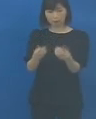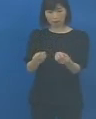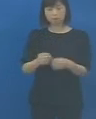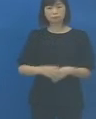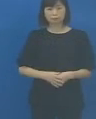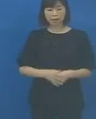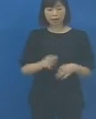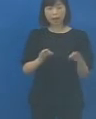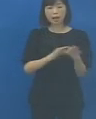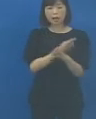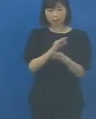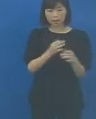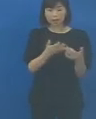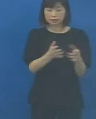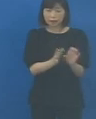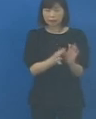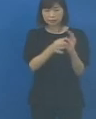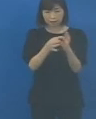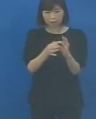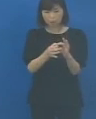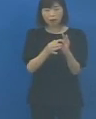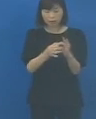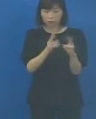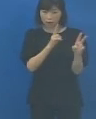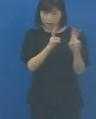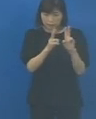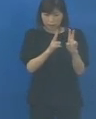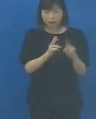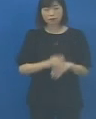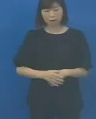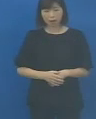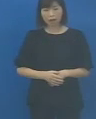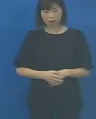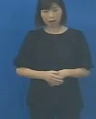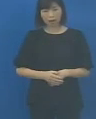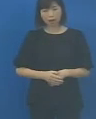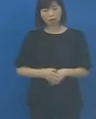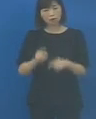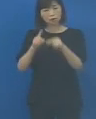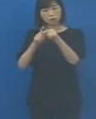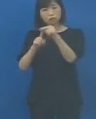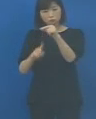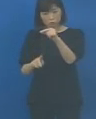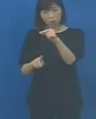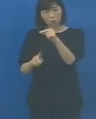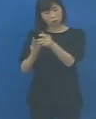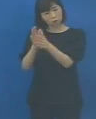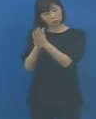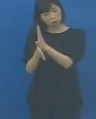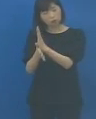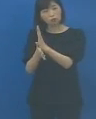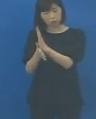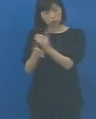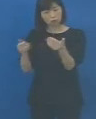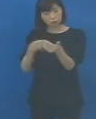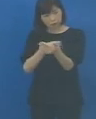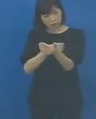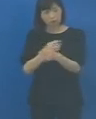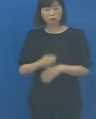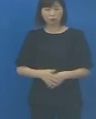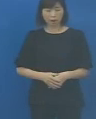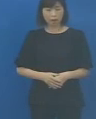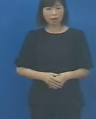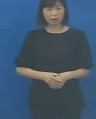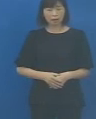経団連の会員企業さんですとか、あるいは中央省庁の職員であるとか、また県内企業でこういうものとの交